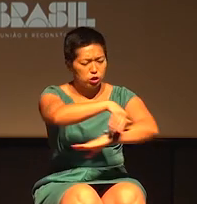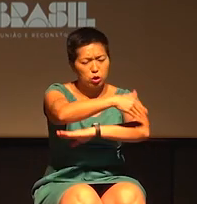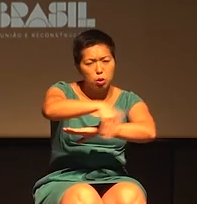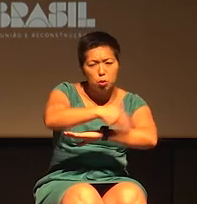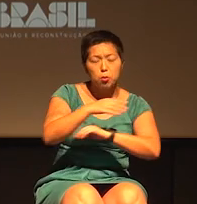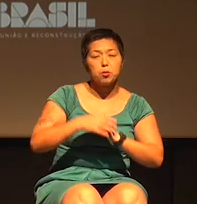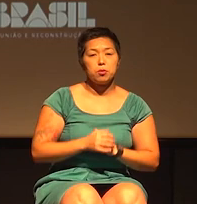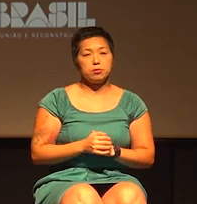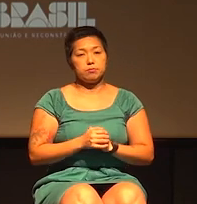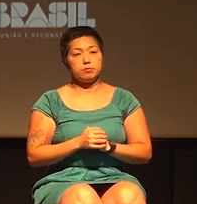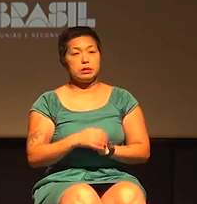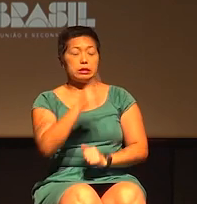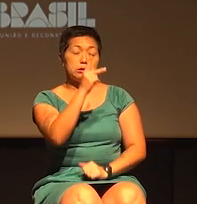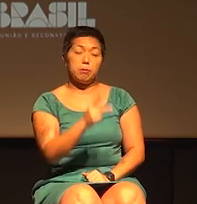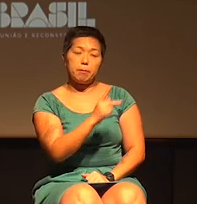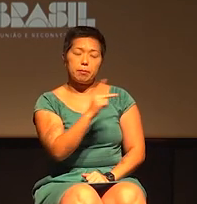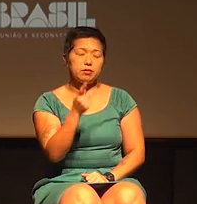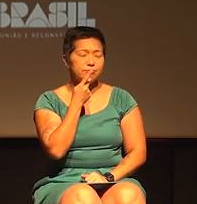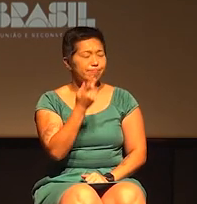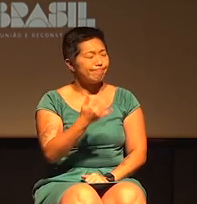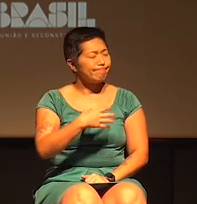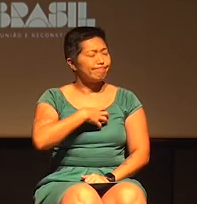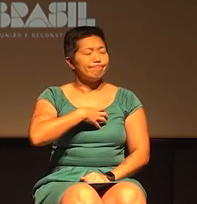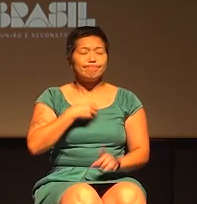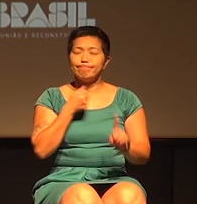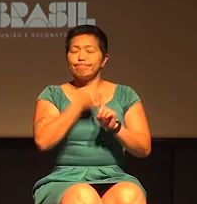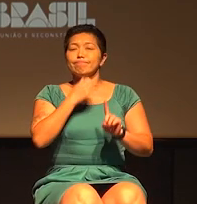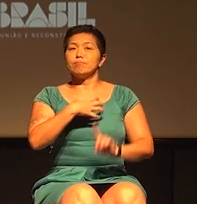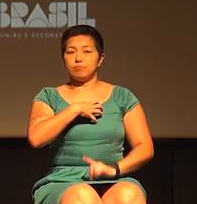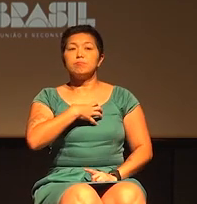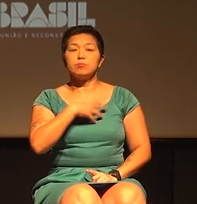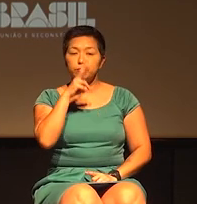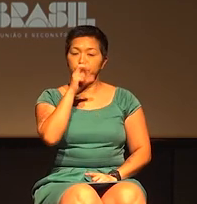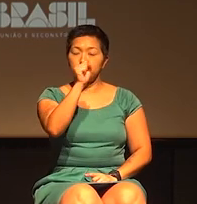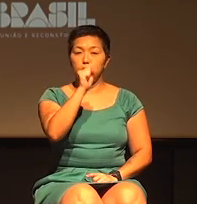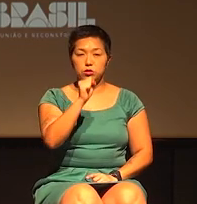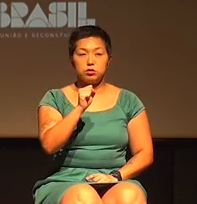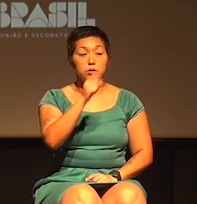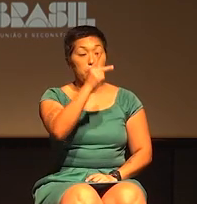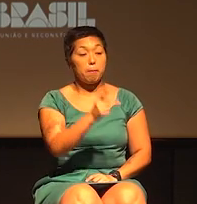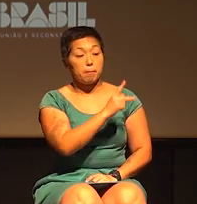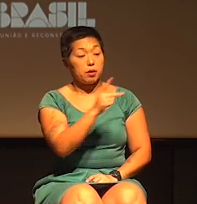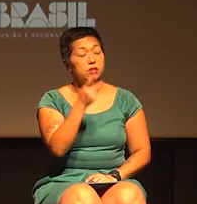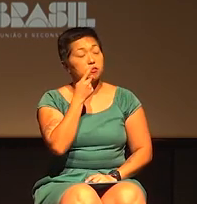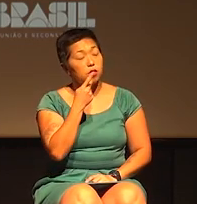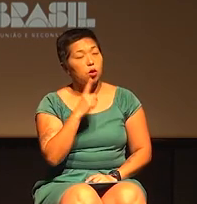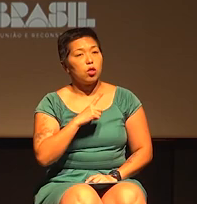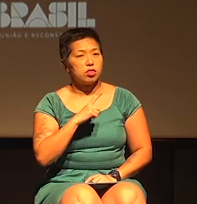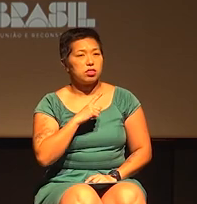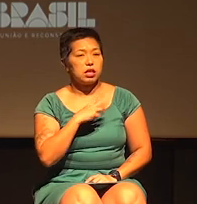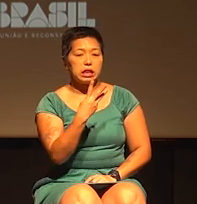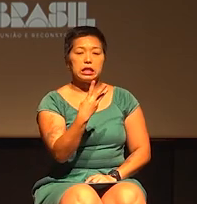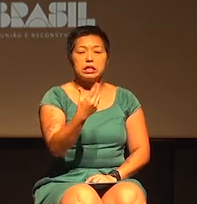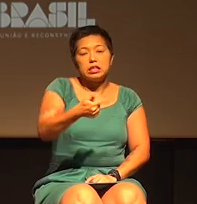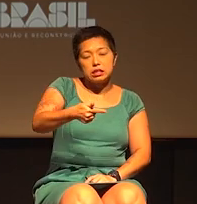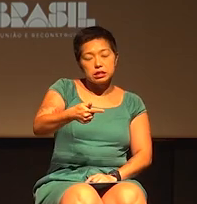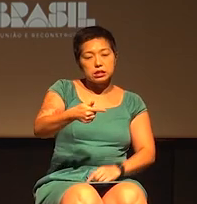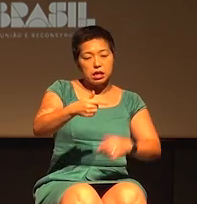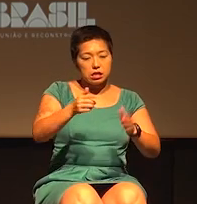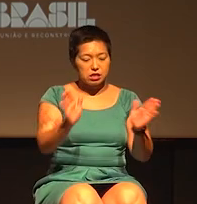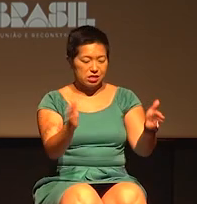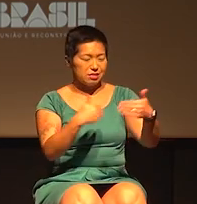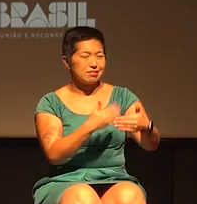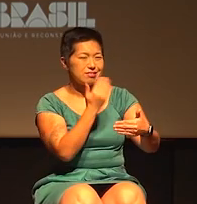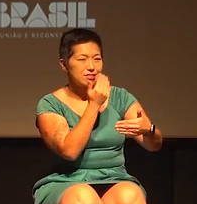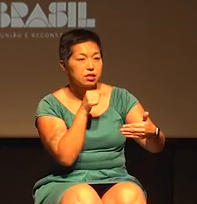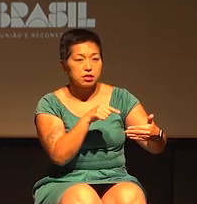rua o padre falou isso me marcou muito eu tenho que falar Padre me falou que tinha 37 cestas e era suficiente para matar a